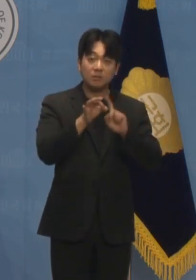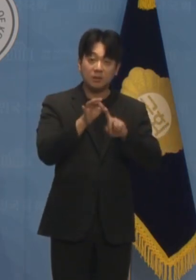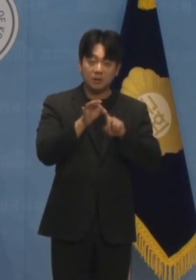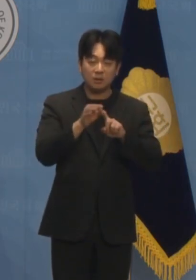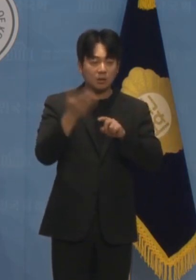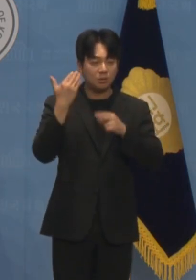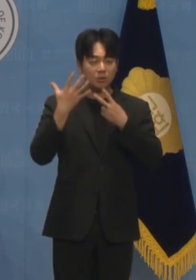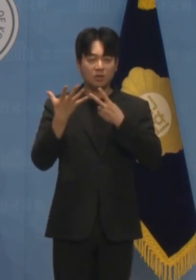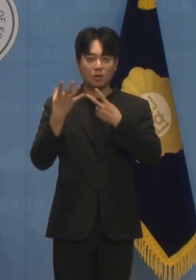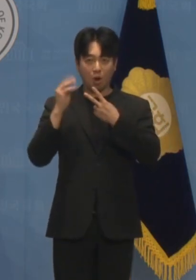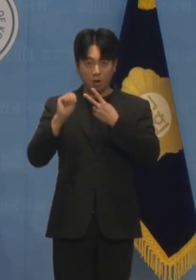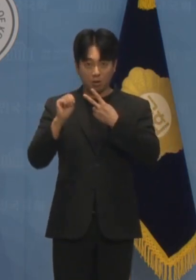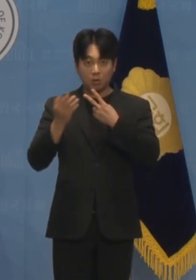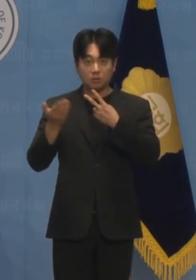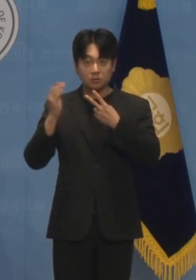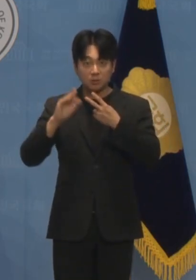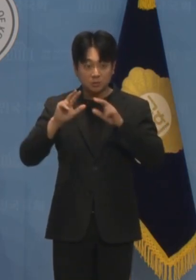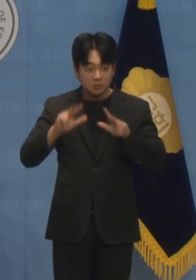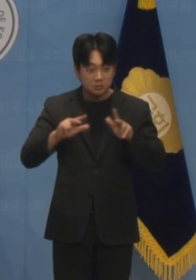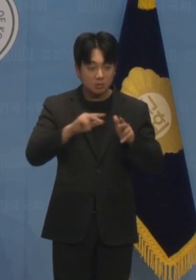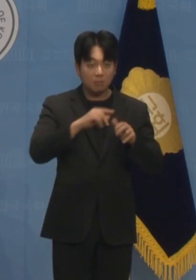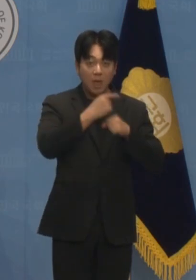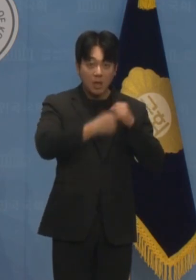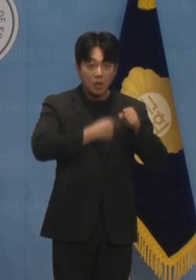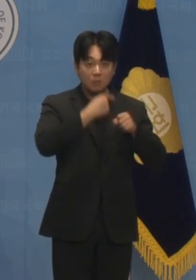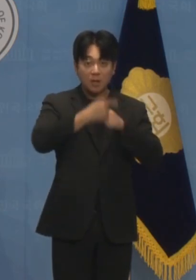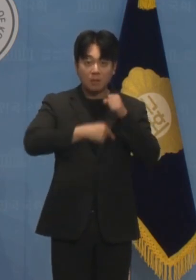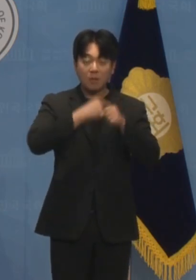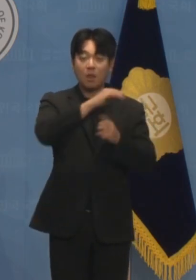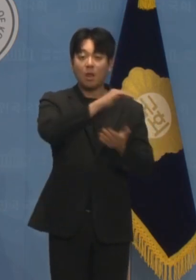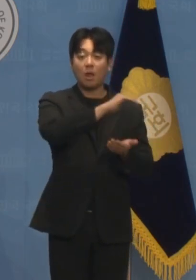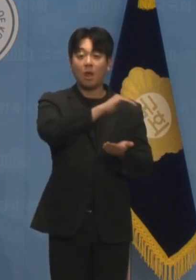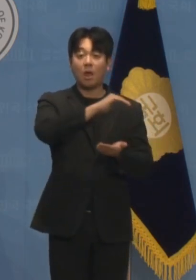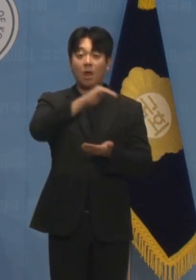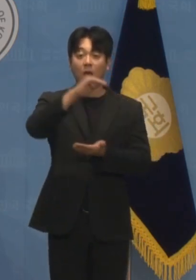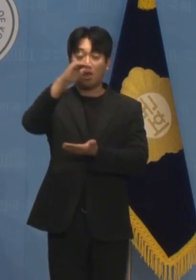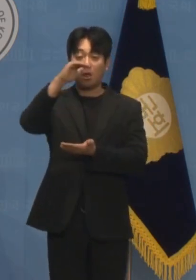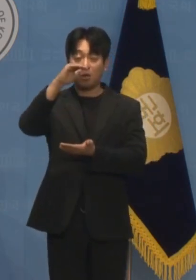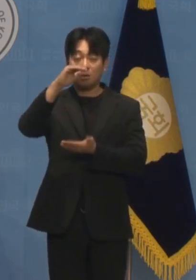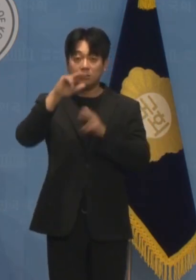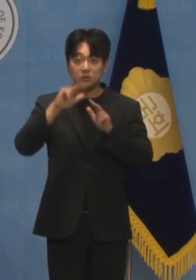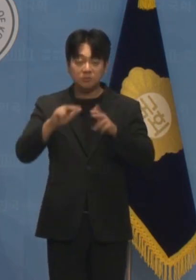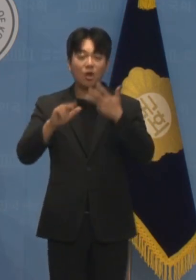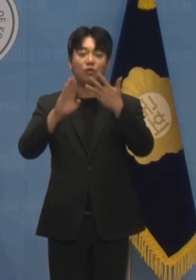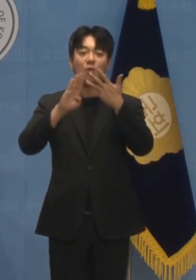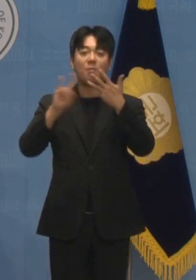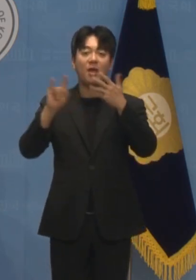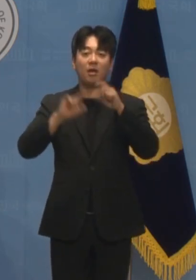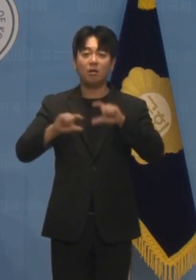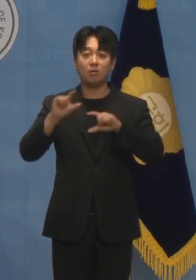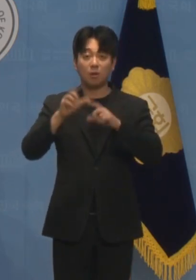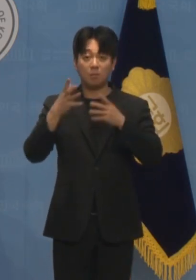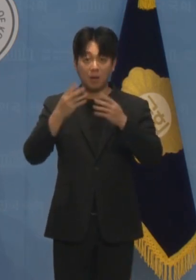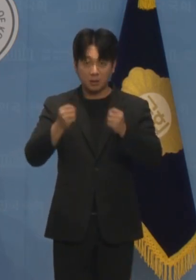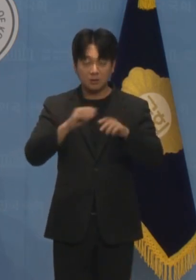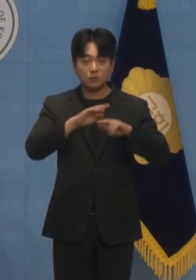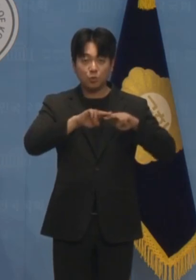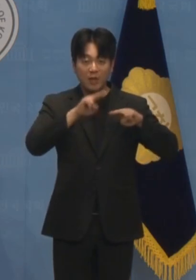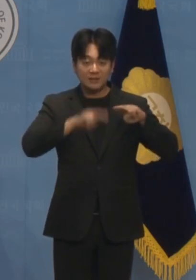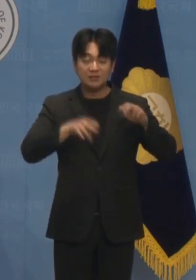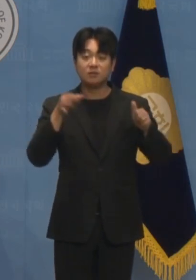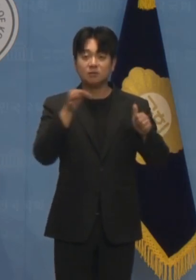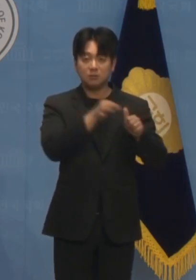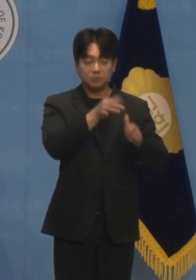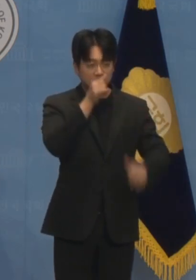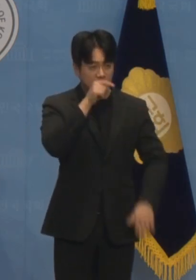원 수준에서 매년 급증해서 27년에는 17억 원으로 8배 가까이 늘어났습니다. 예산